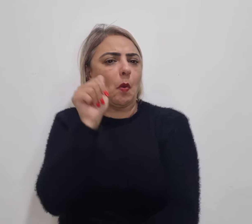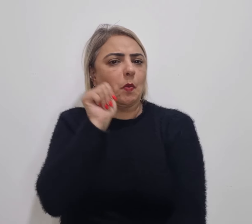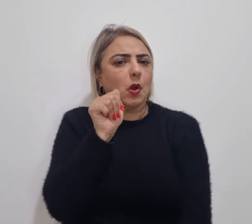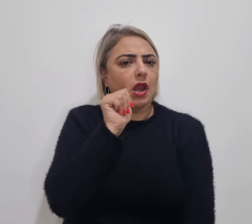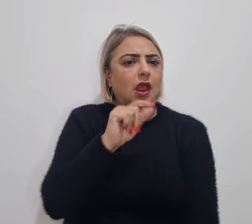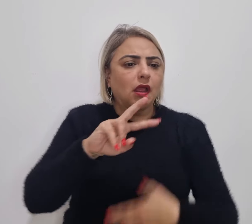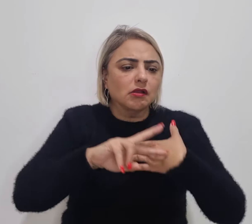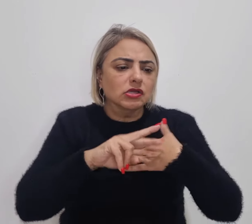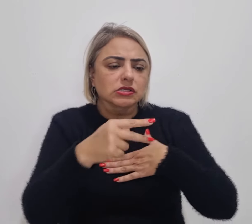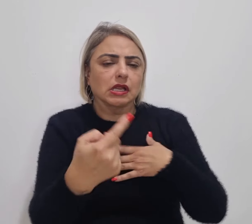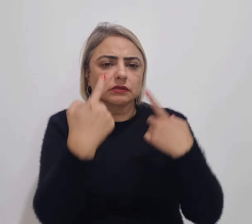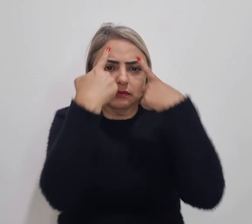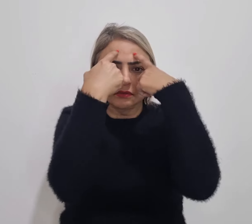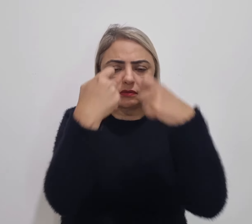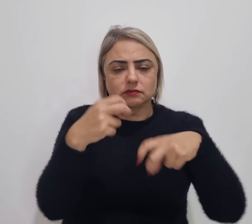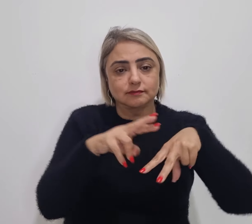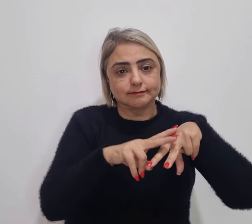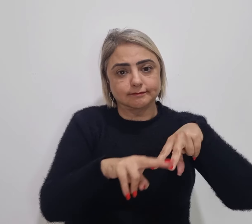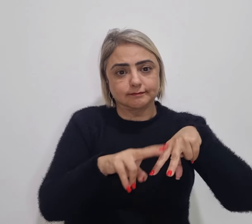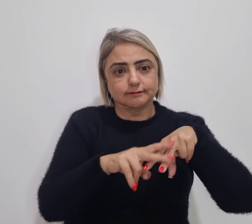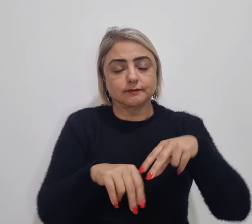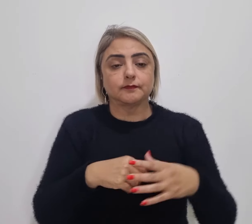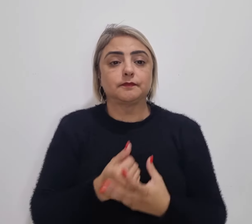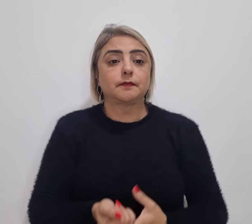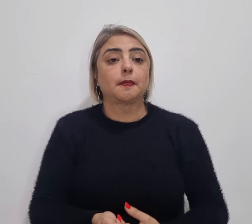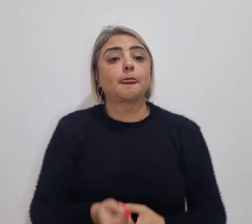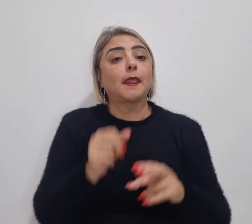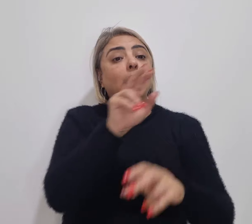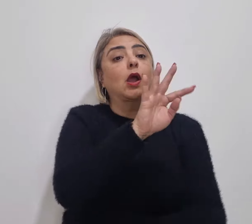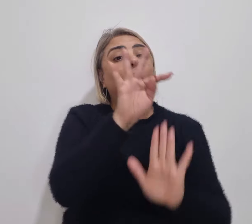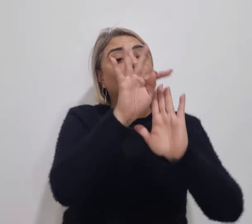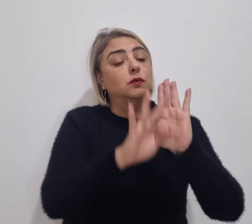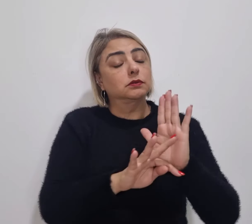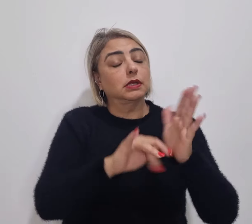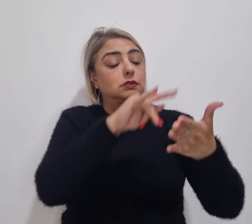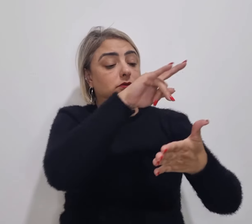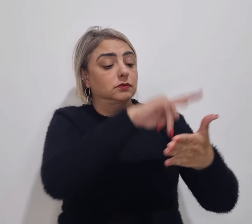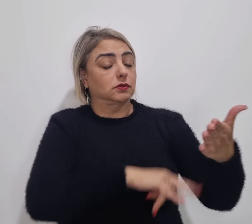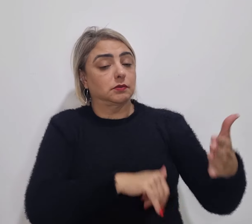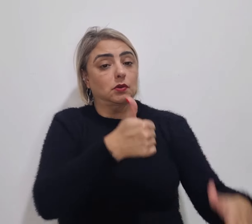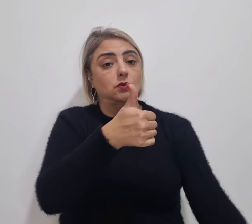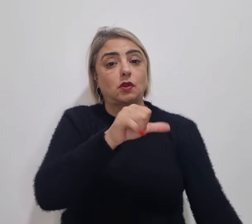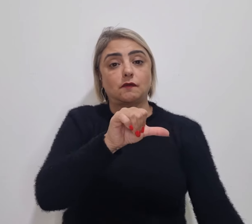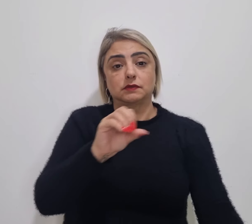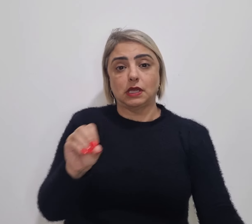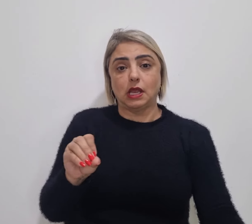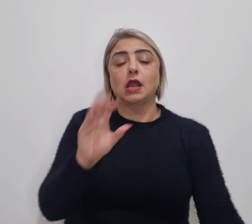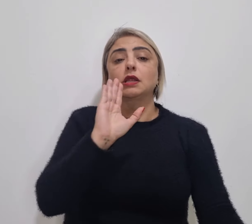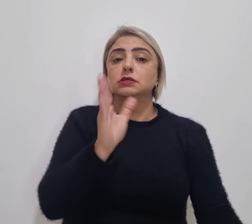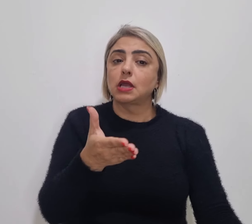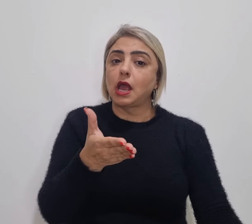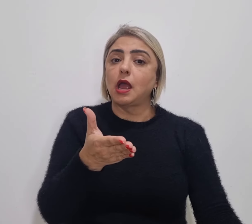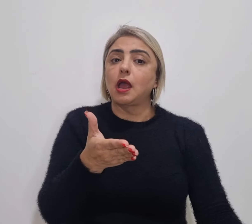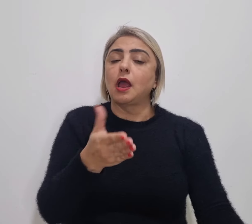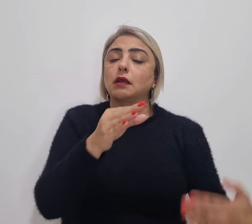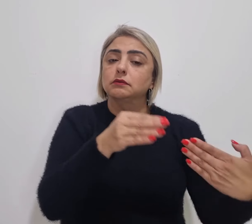de violência de gênero. O texto da Convenção 190 já foi encaminhado à